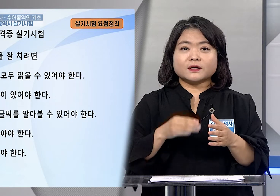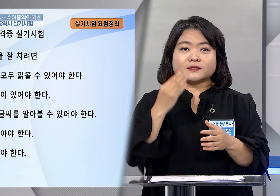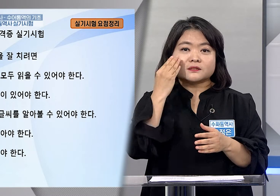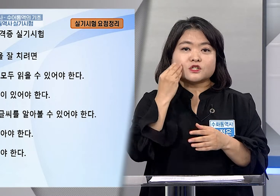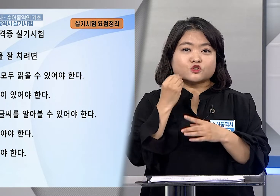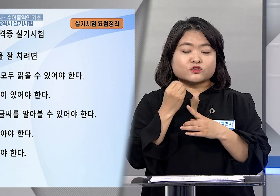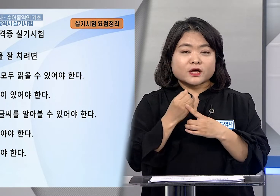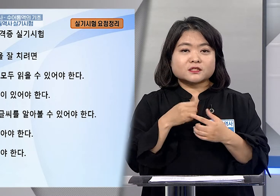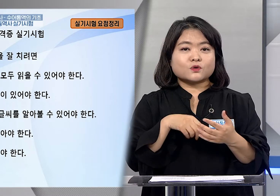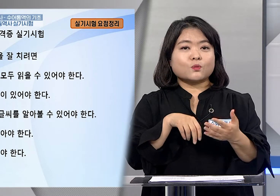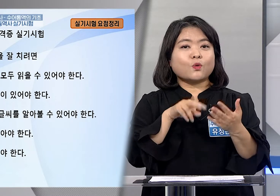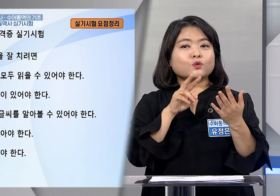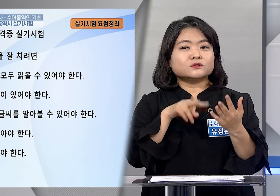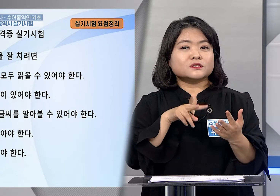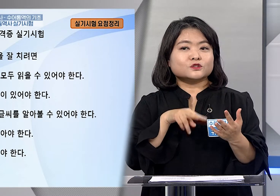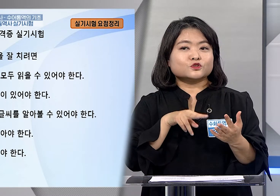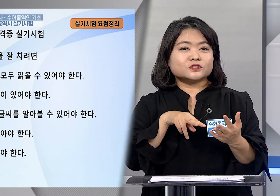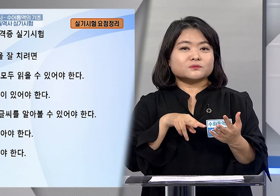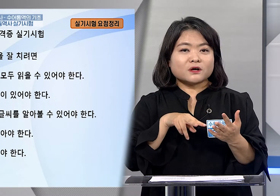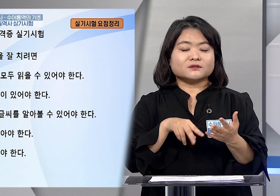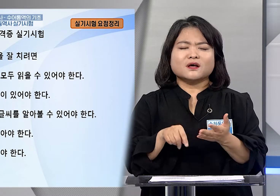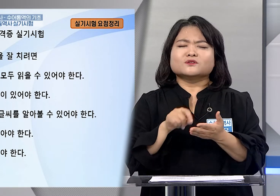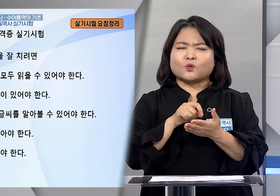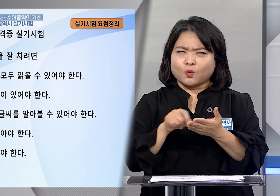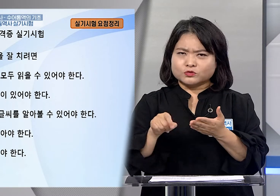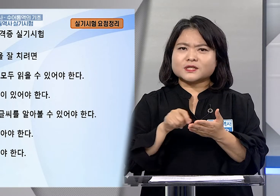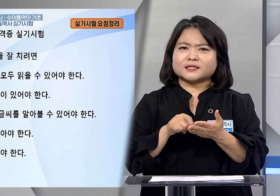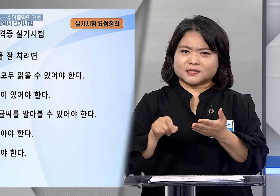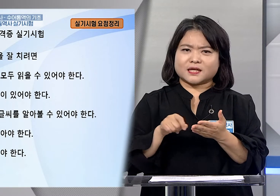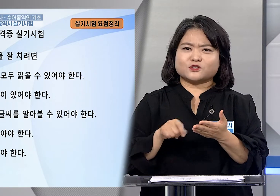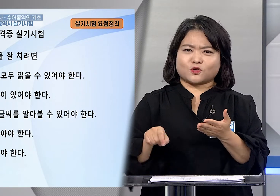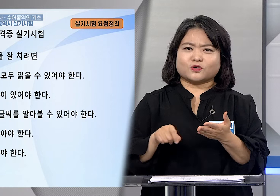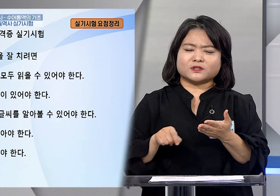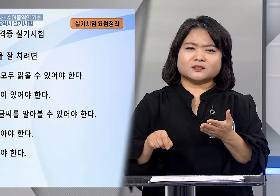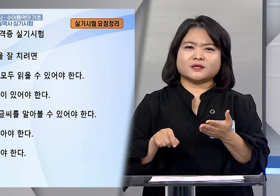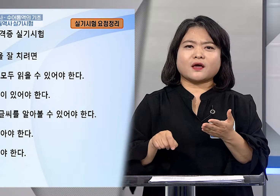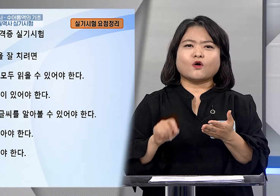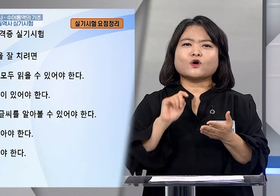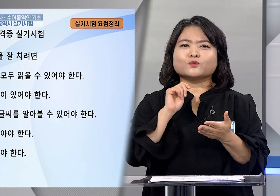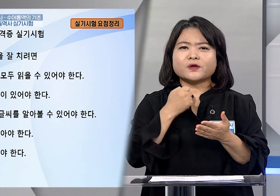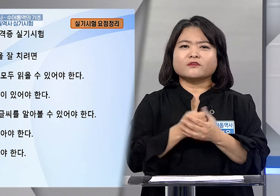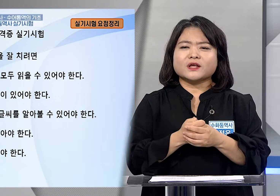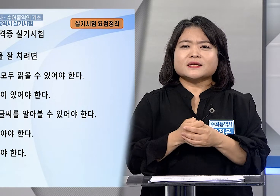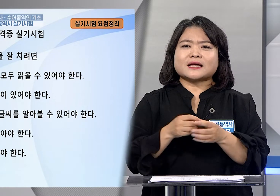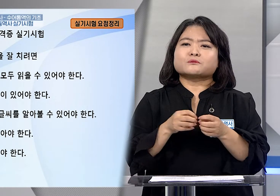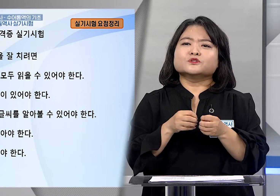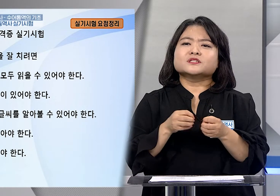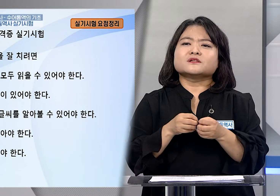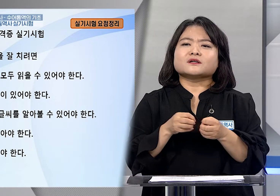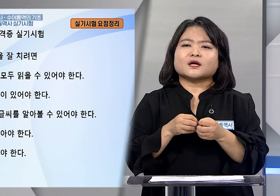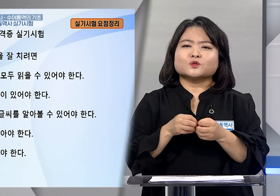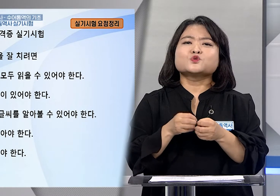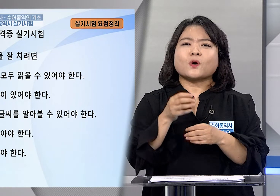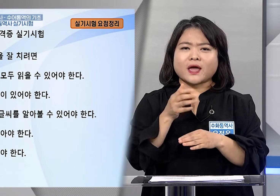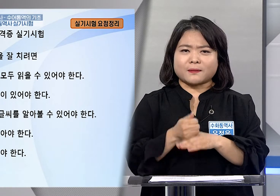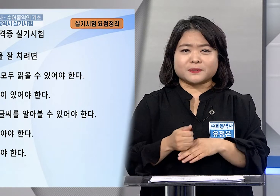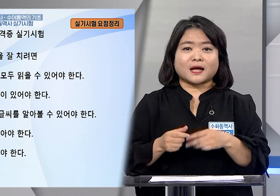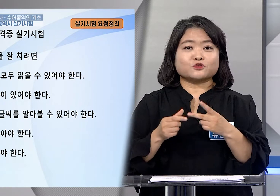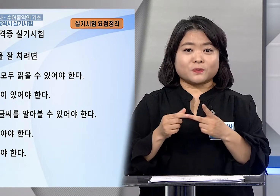대해서 익숙해지고 모두를 읽을 수 있으면 너무 잘 치겠죠. 근데 그게 어려우면 작문 실력이라도 좋아야 합니다. 두